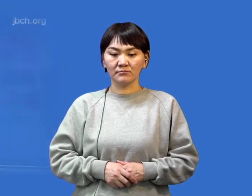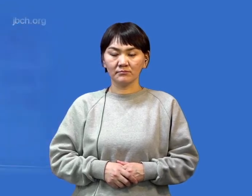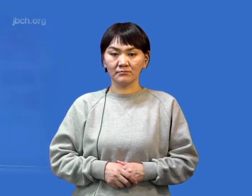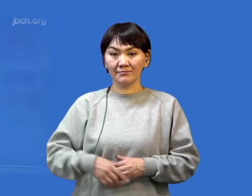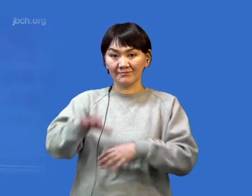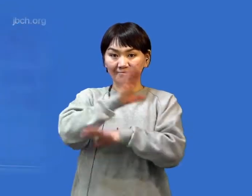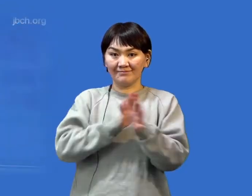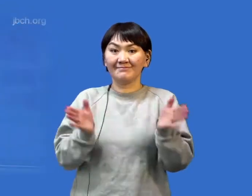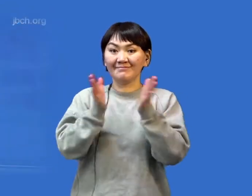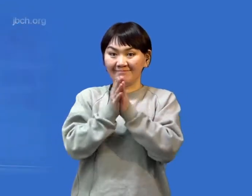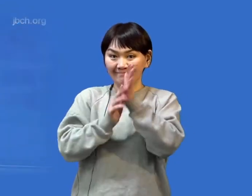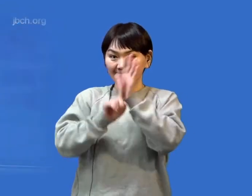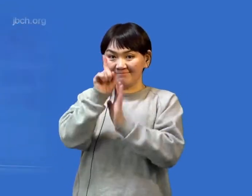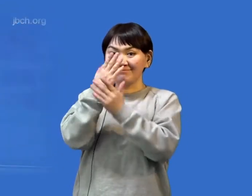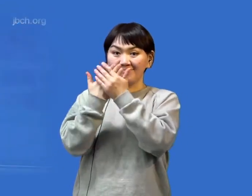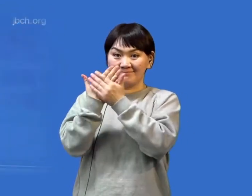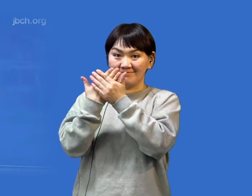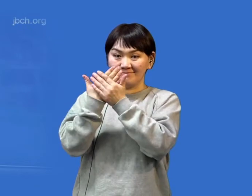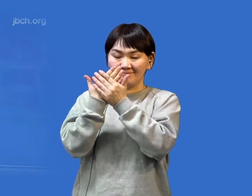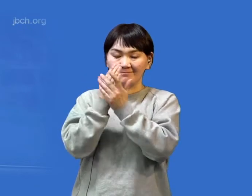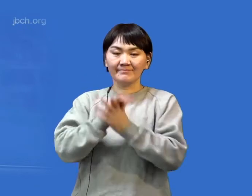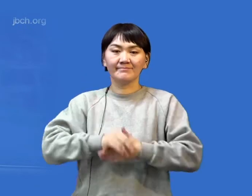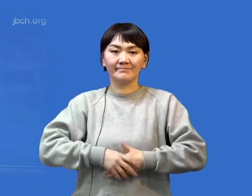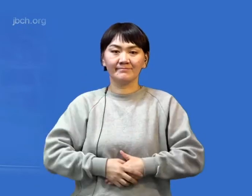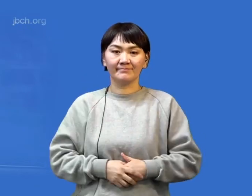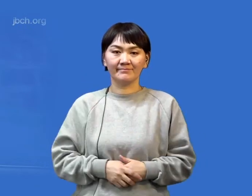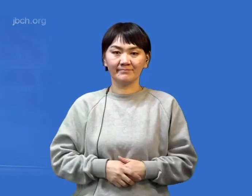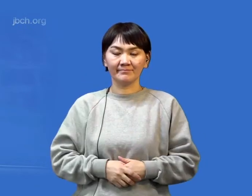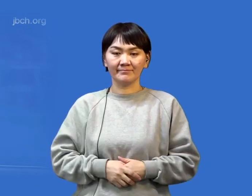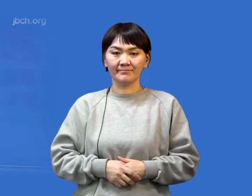За хамтдаа залбирцгаая.